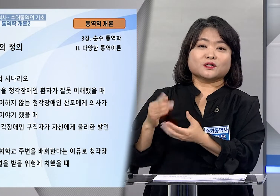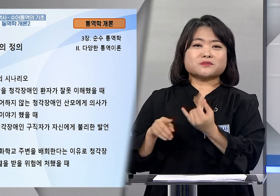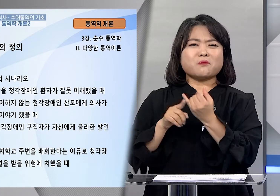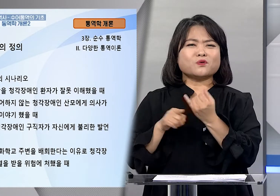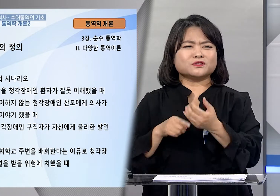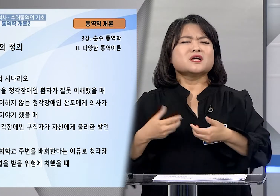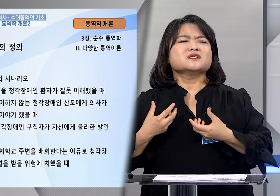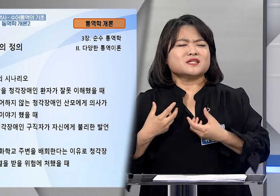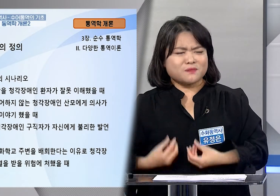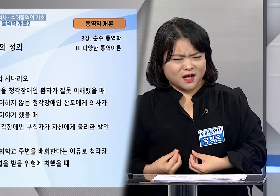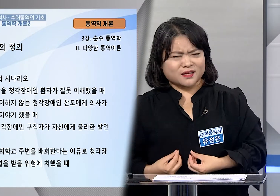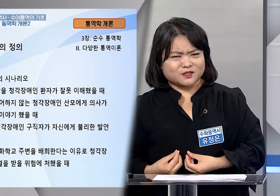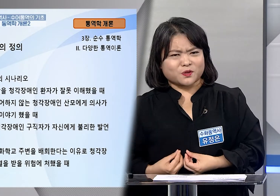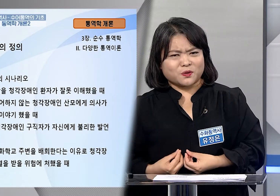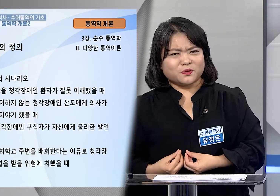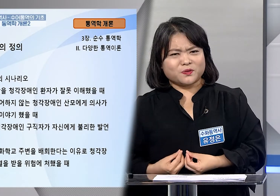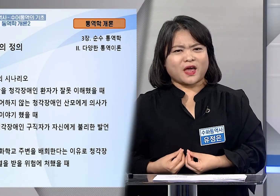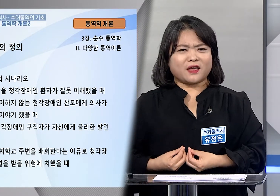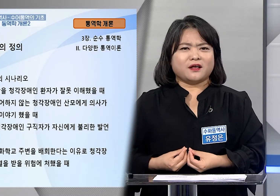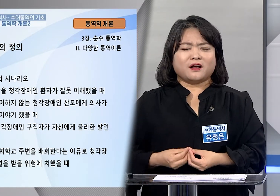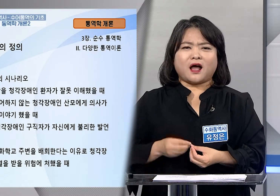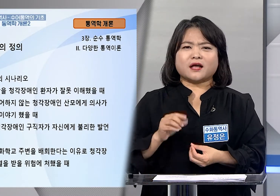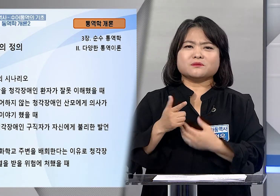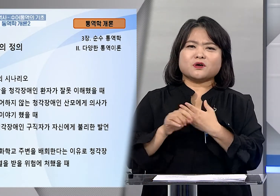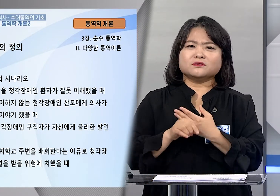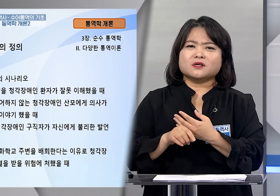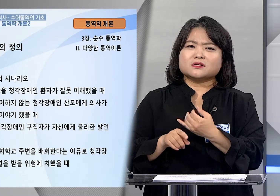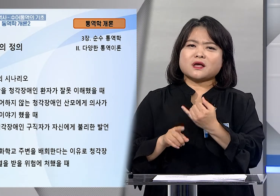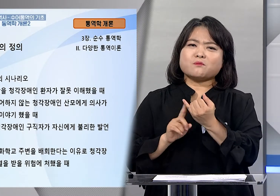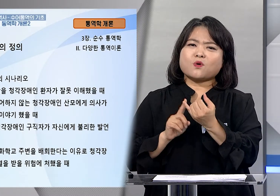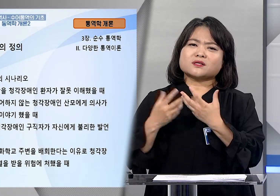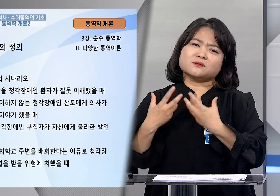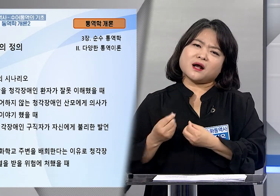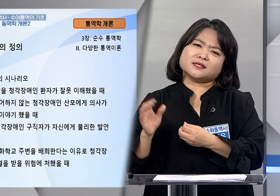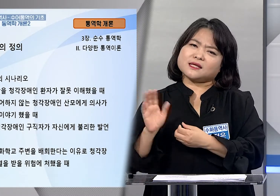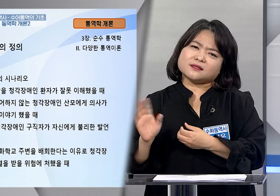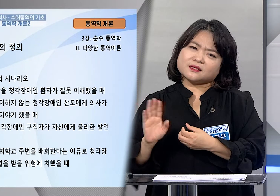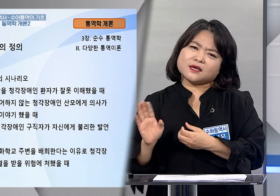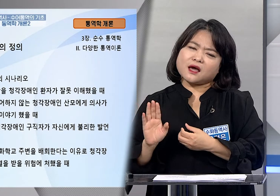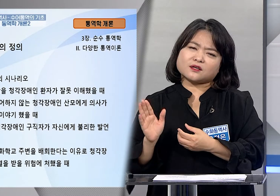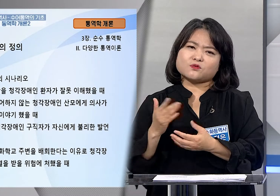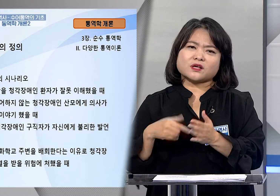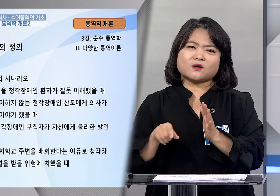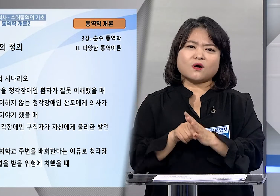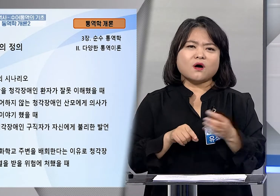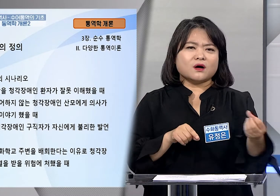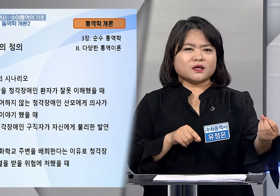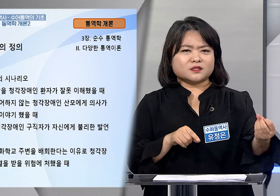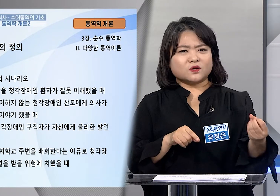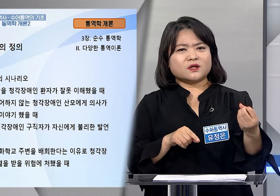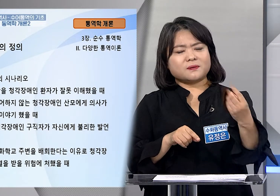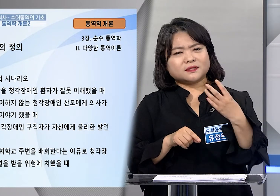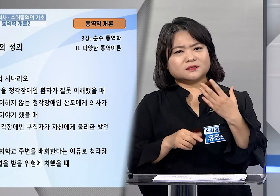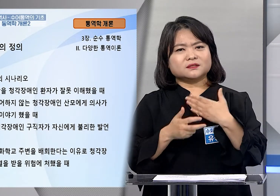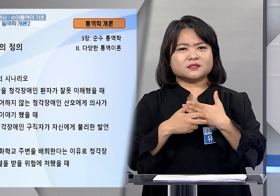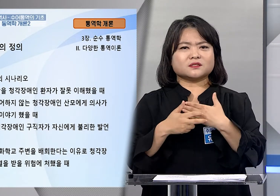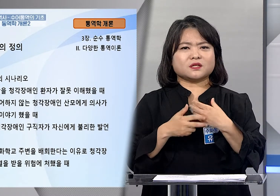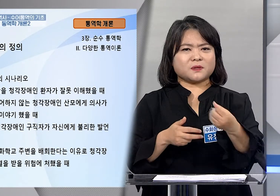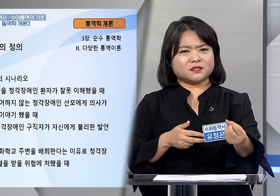그럼 산모는 실망하겠죠. 아니면 산모가 실망하지 않게 하기 위해서 전달받은 의사 선생님의 그